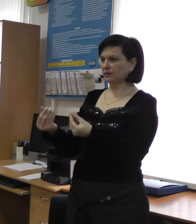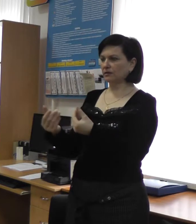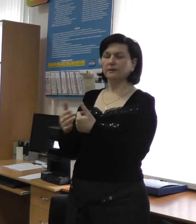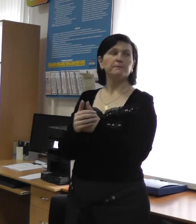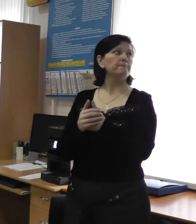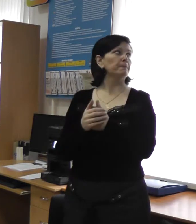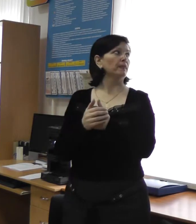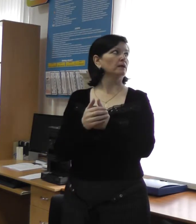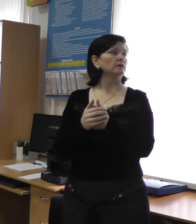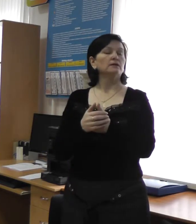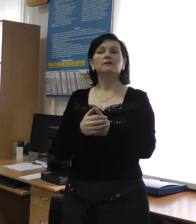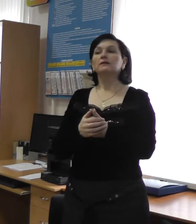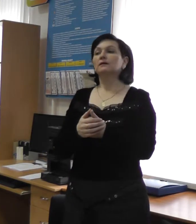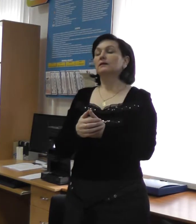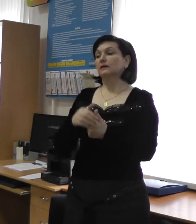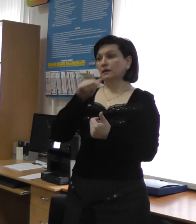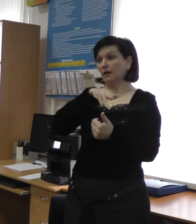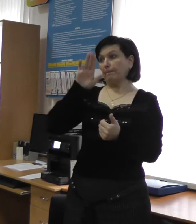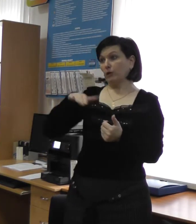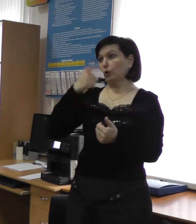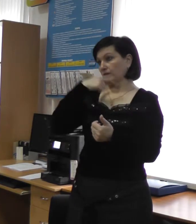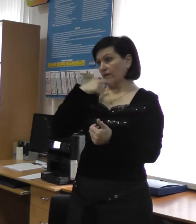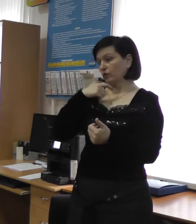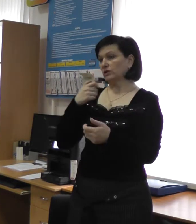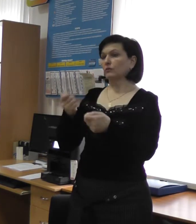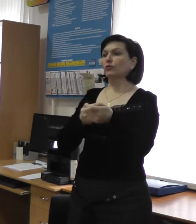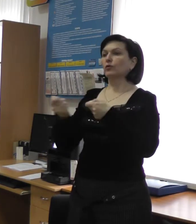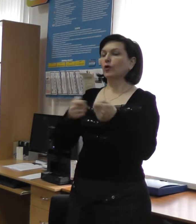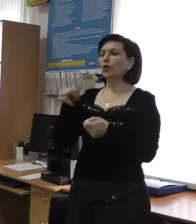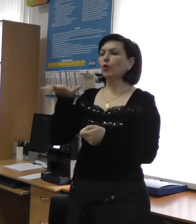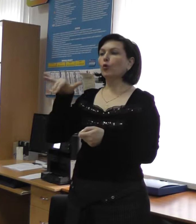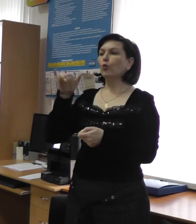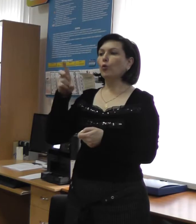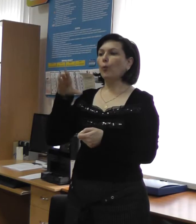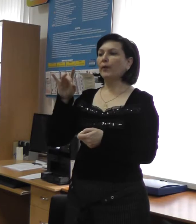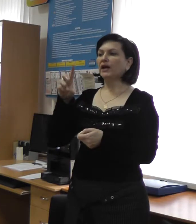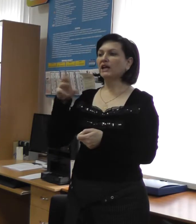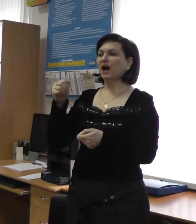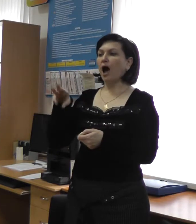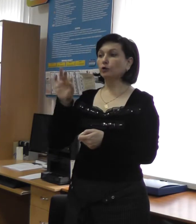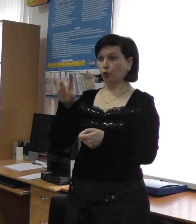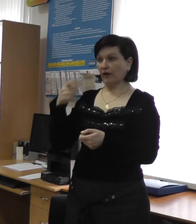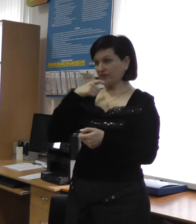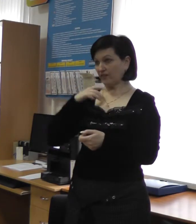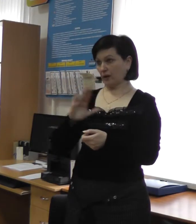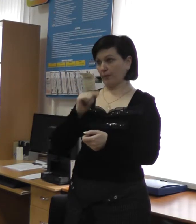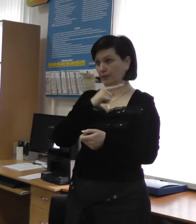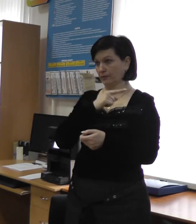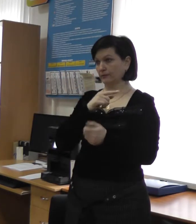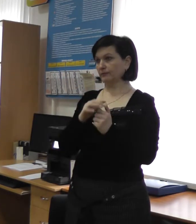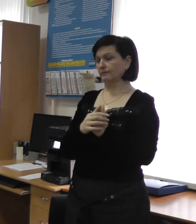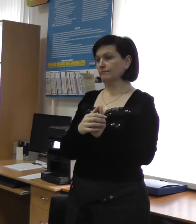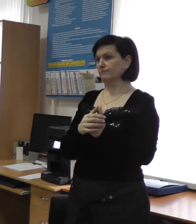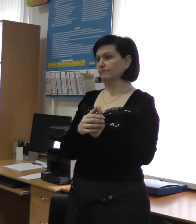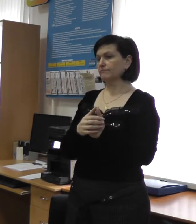Никифораки назначается Ставропольским губернатором. Приняв дела от своего предшественника Карла Зиссермана,